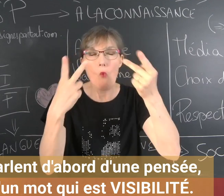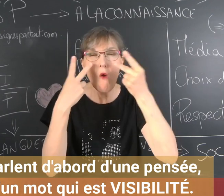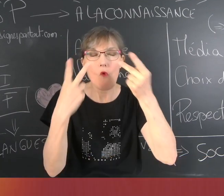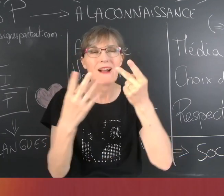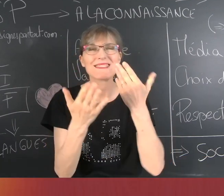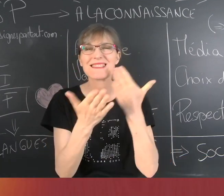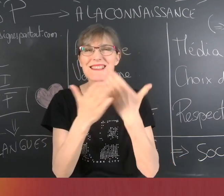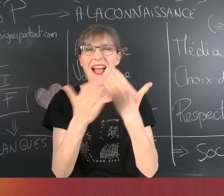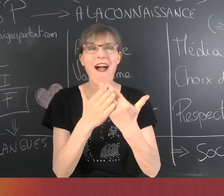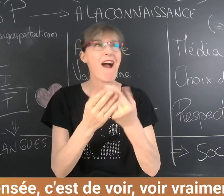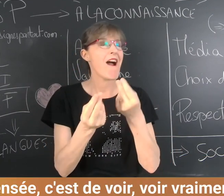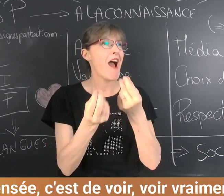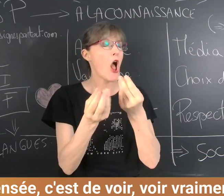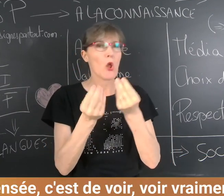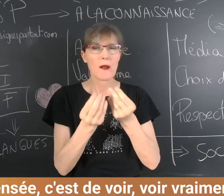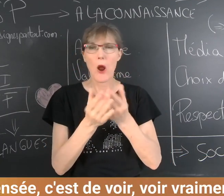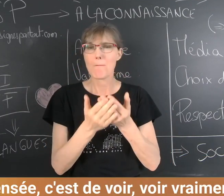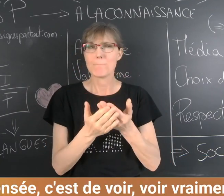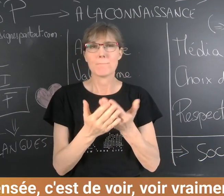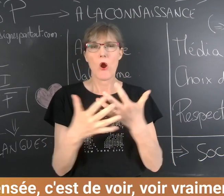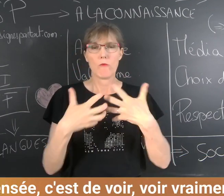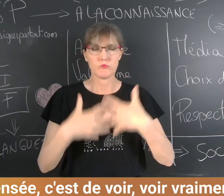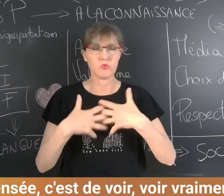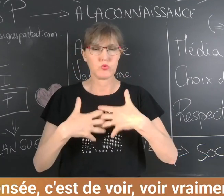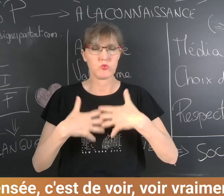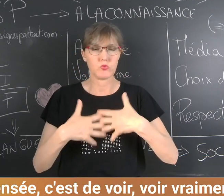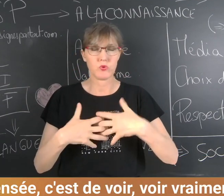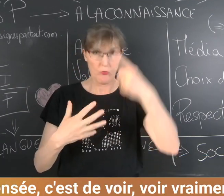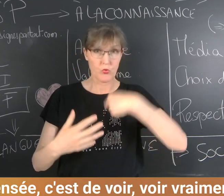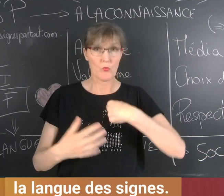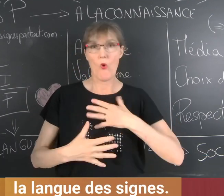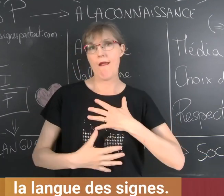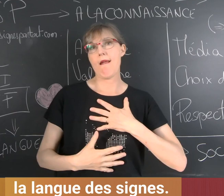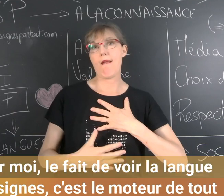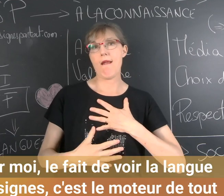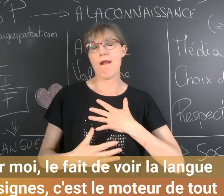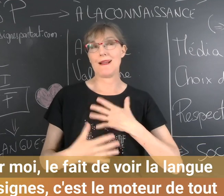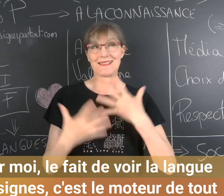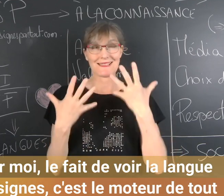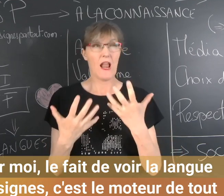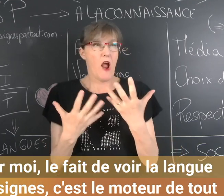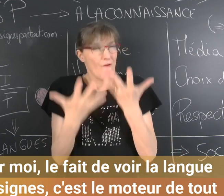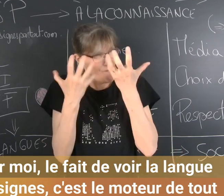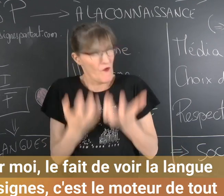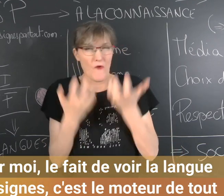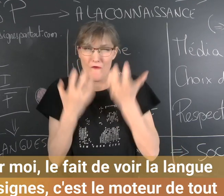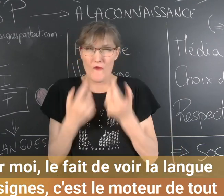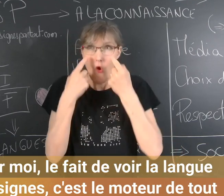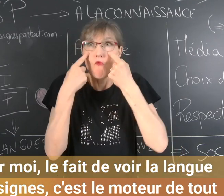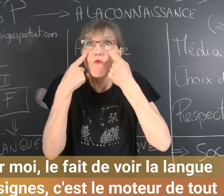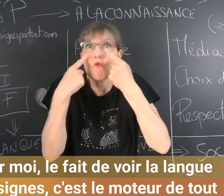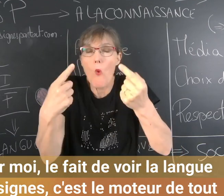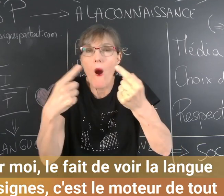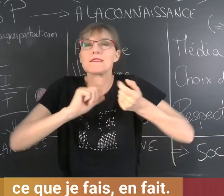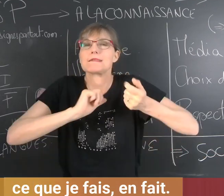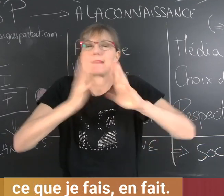visibilité. Et la pensée, c'est de voir vraiment la langue des signes. Pour moi, le fait de voir la langue des signes, c'est le moteur de tout ce que je fais en